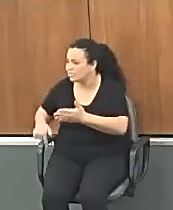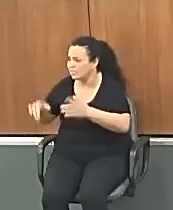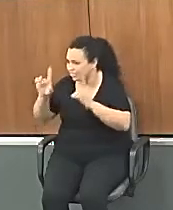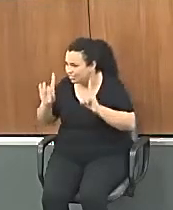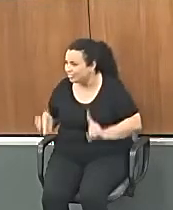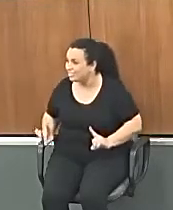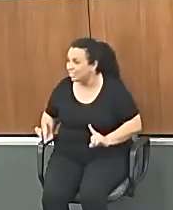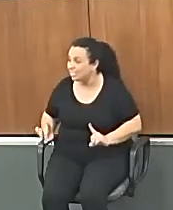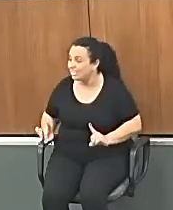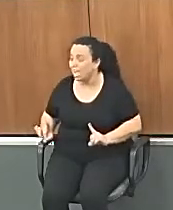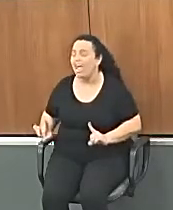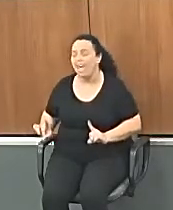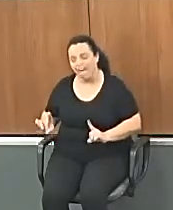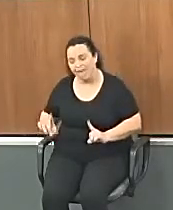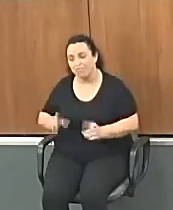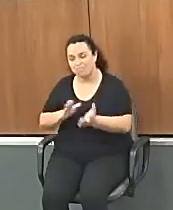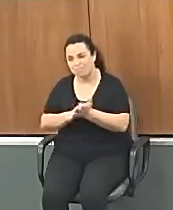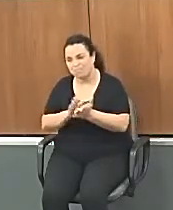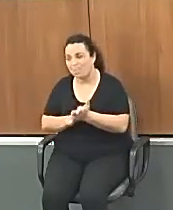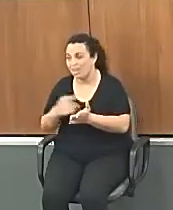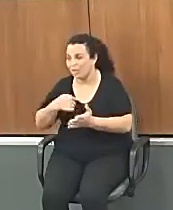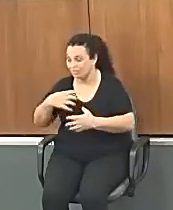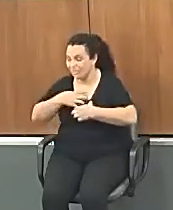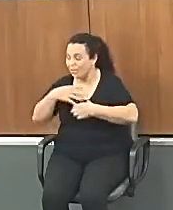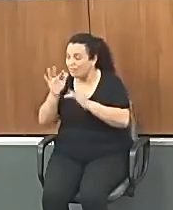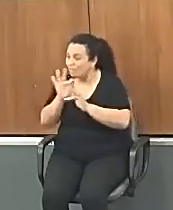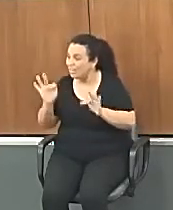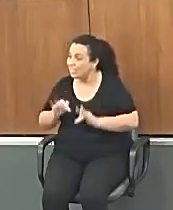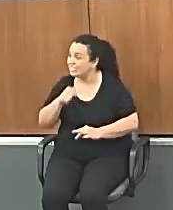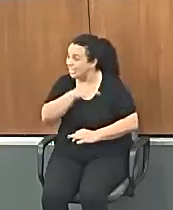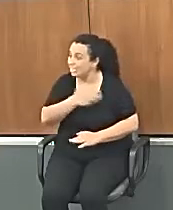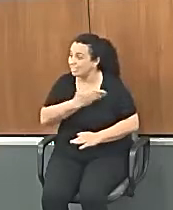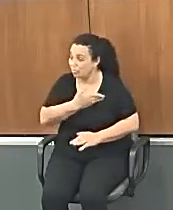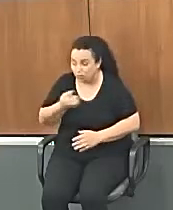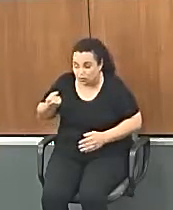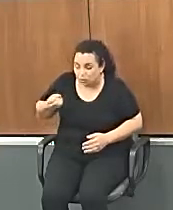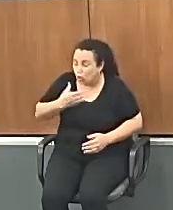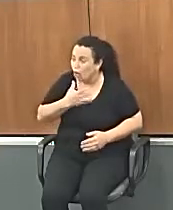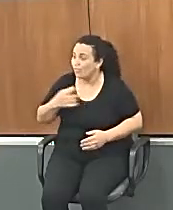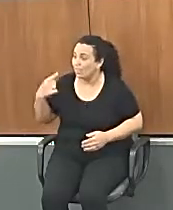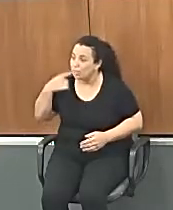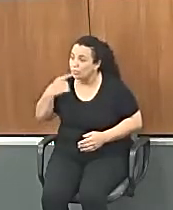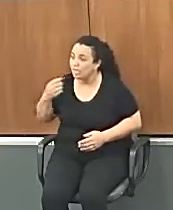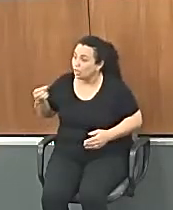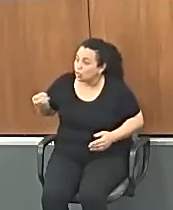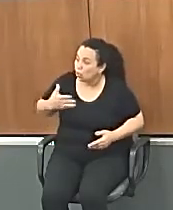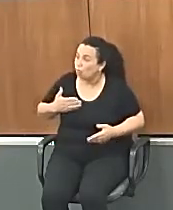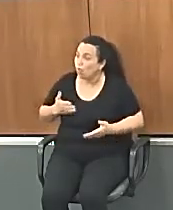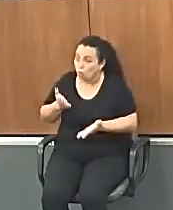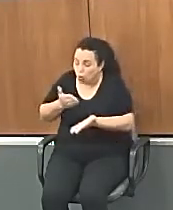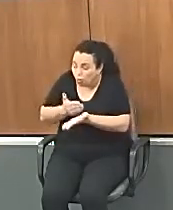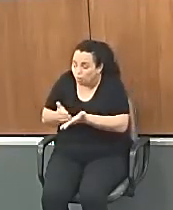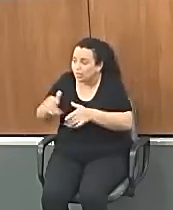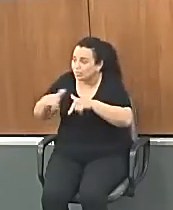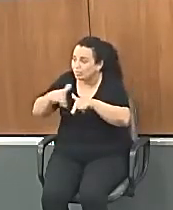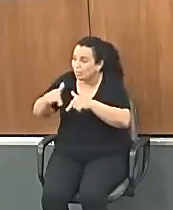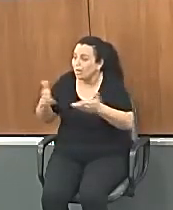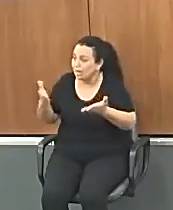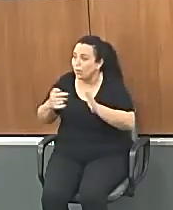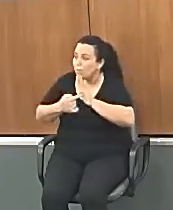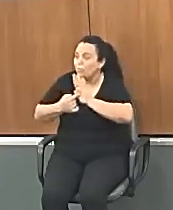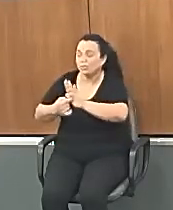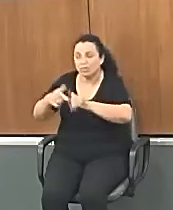os nossos colegas novos que estão entrando entrando com vontade de mostrar realmente trabalho e de